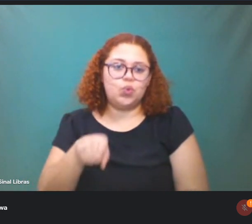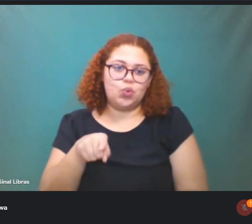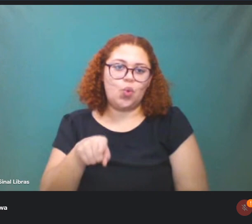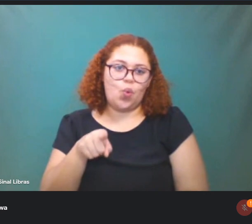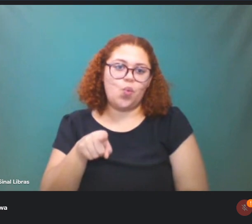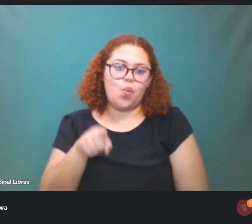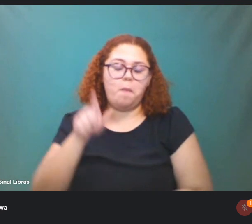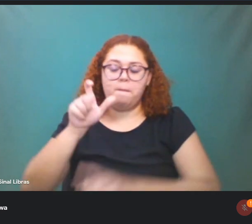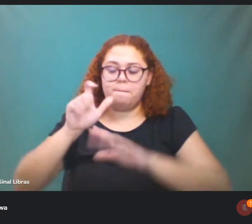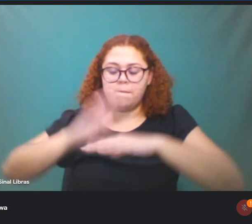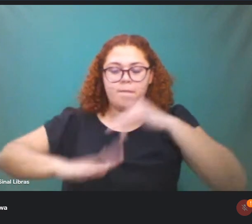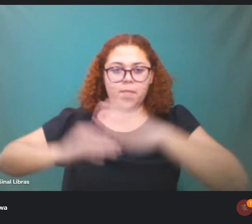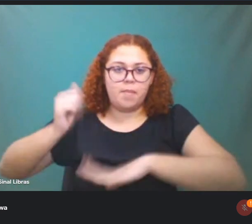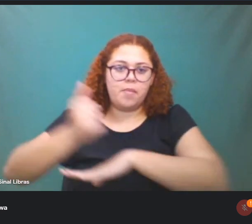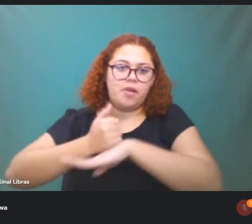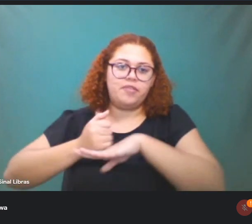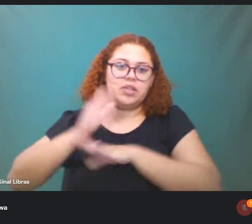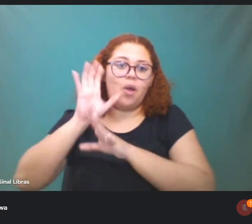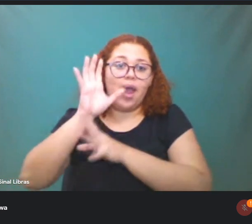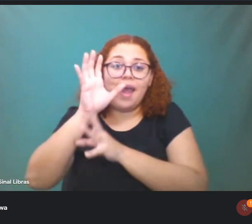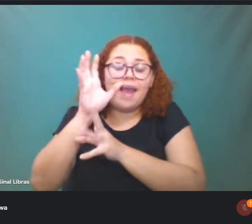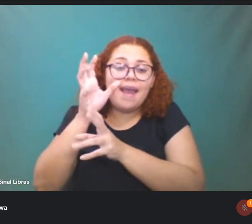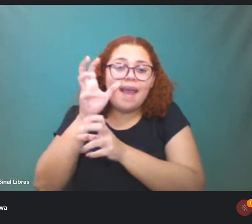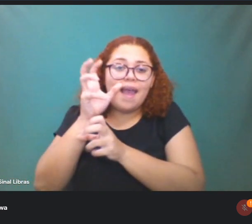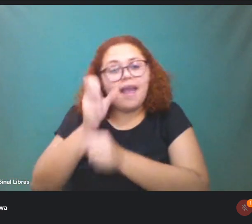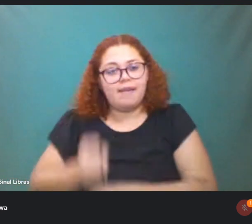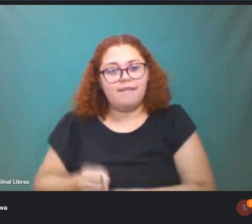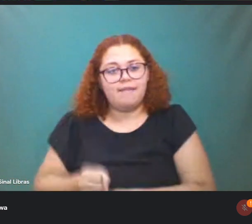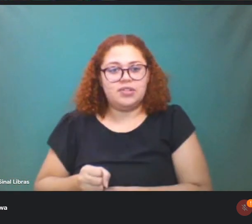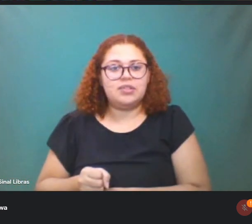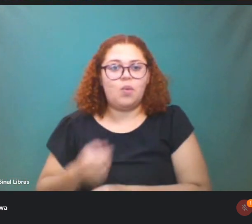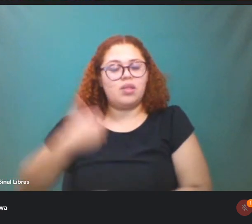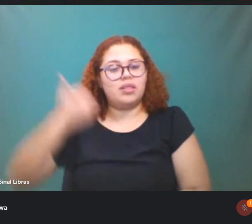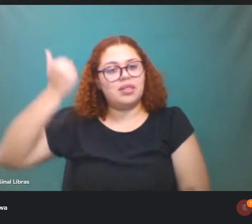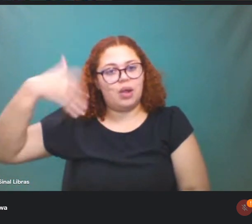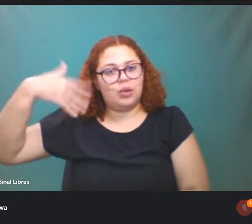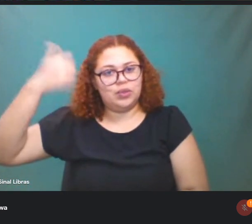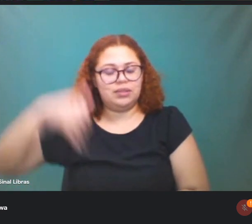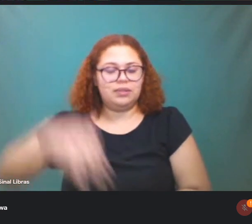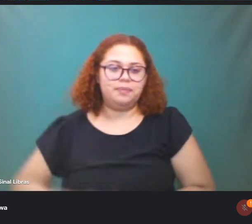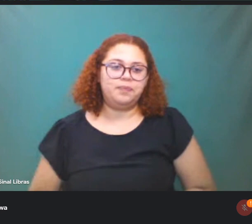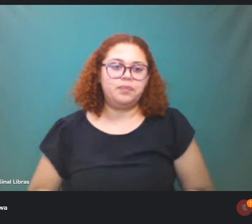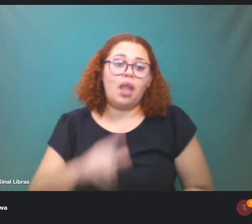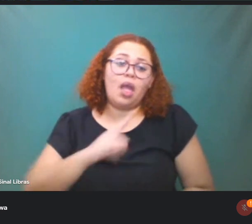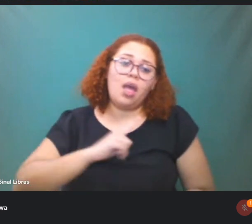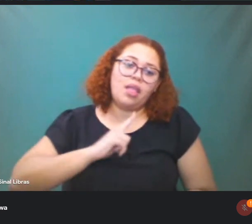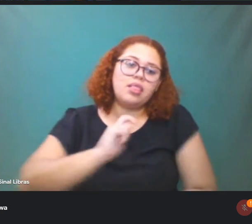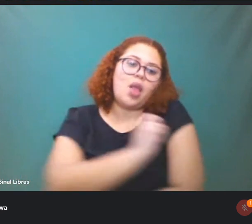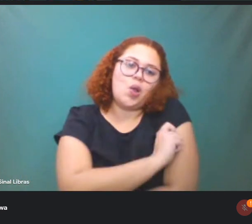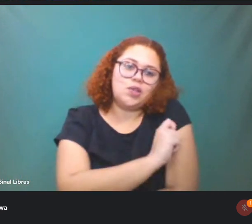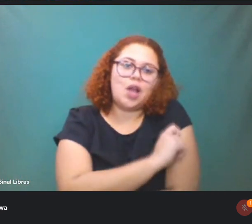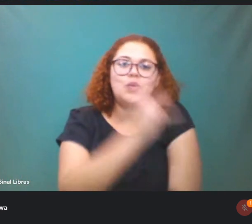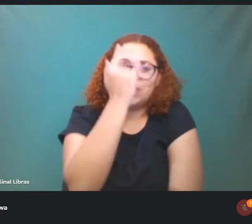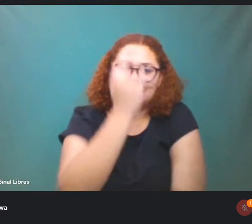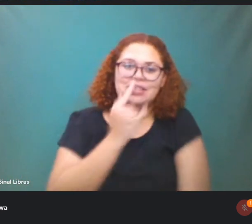não só o audiodescritor, mas o cego consultor. E tem uns alunos também que são cegos, né? Cego ou baixa